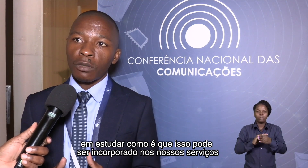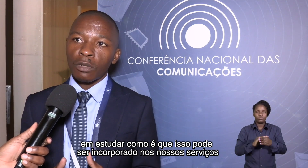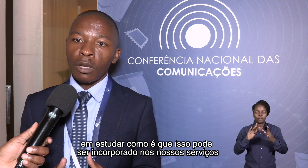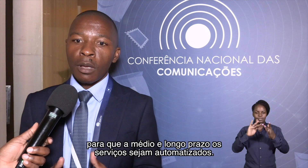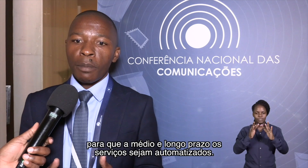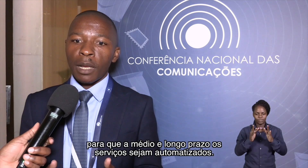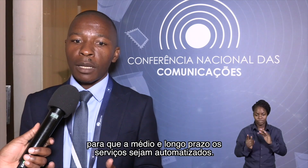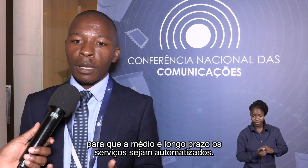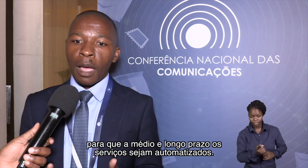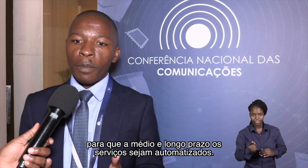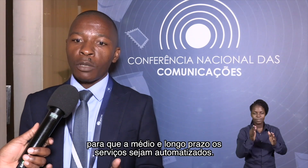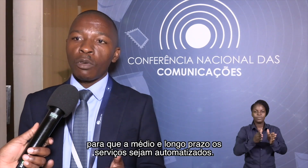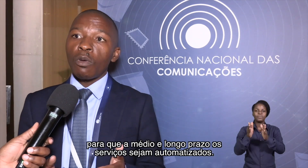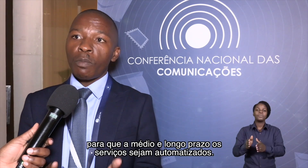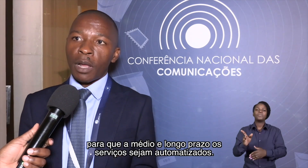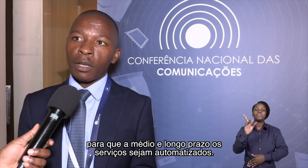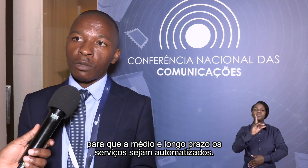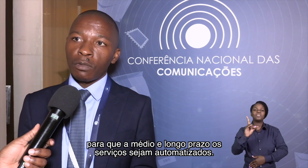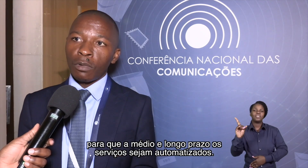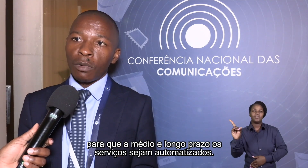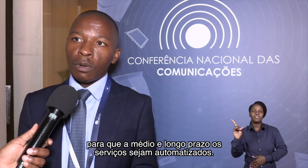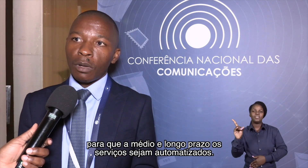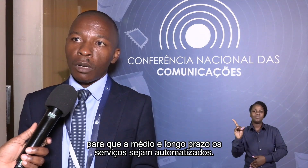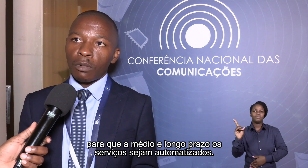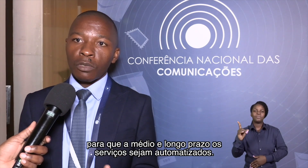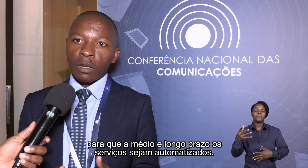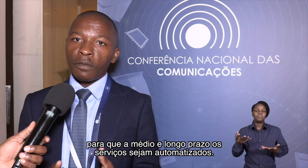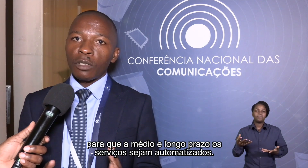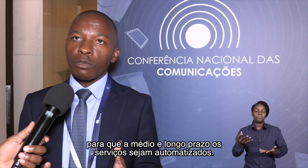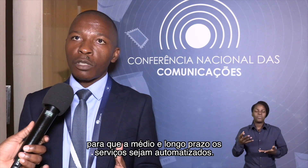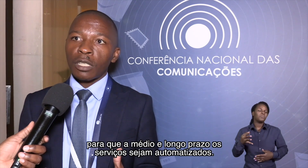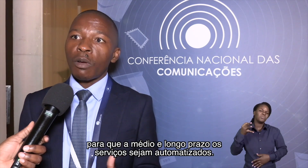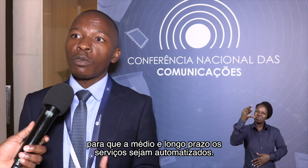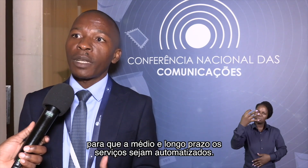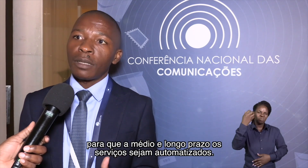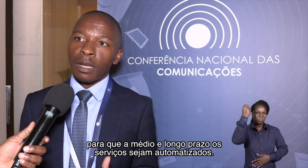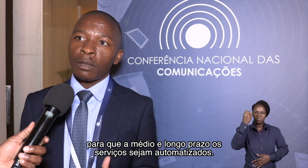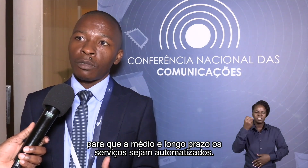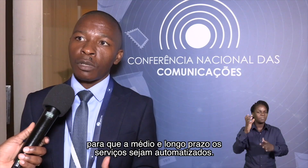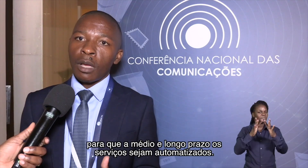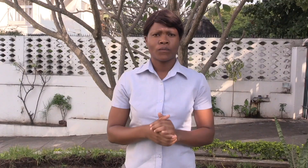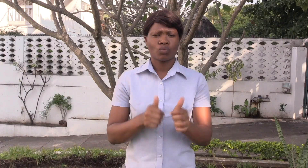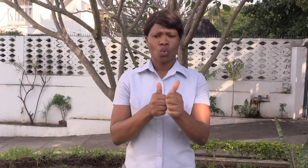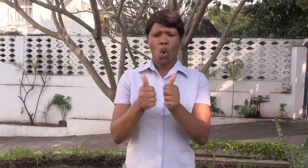serviços para que a médio e longo prazo os serviços sejam automatizados.